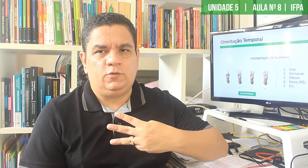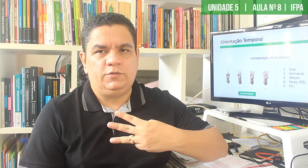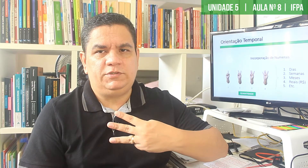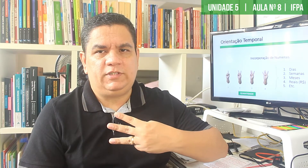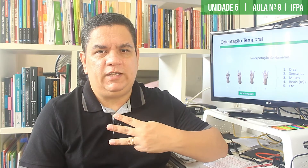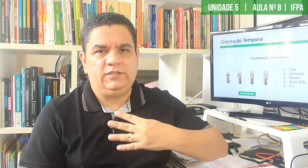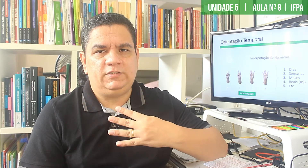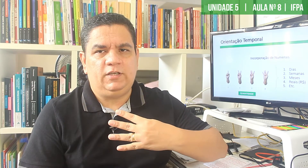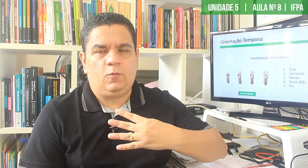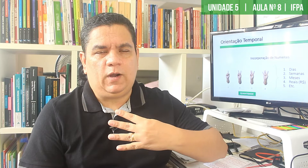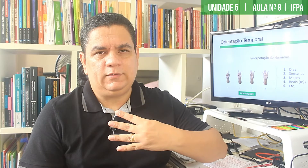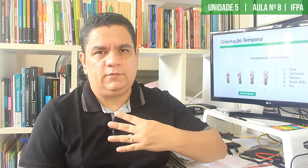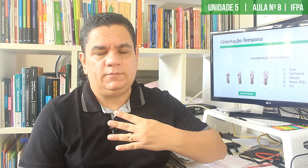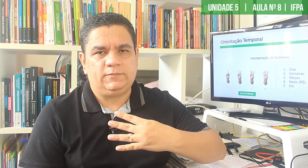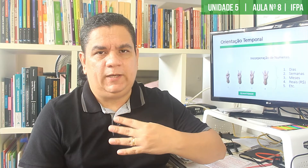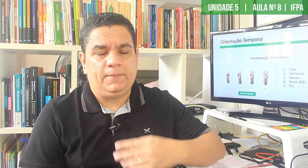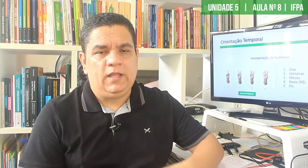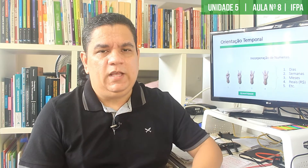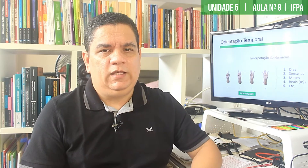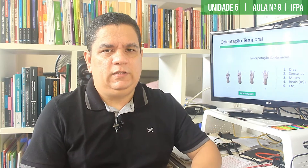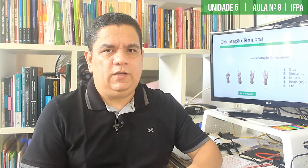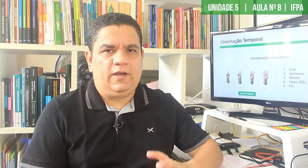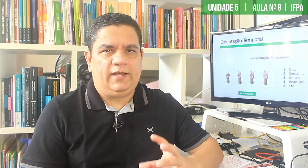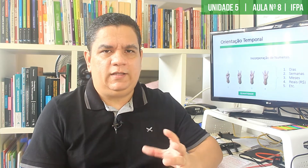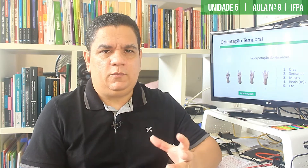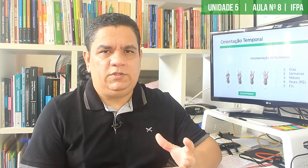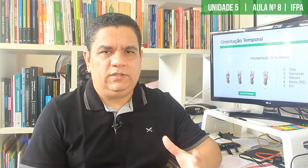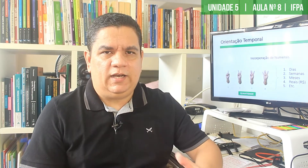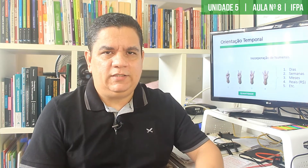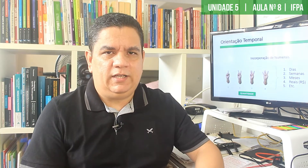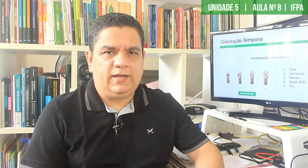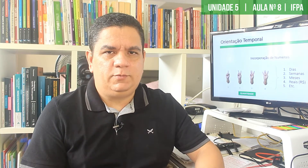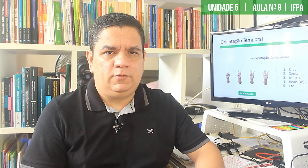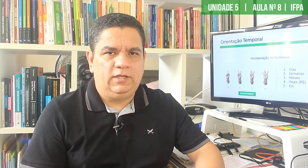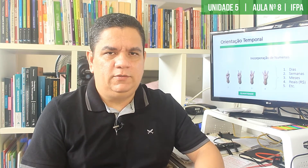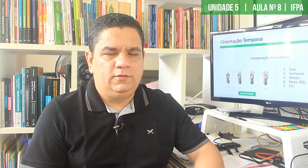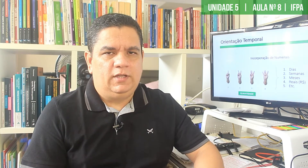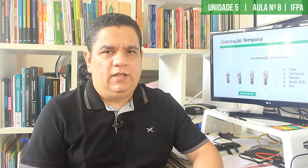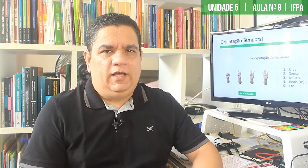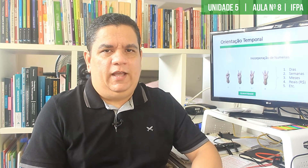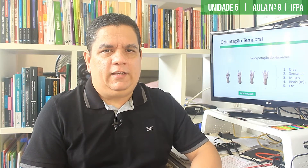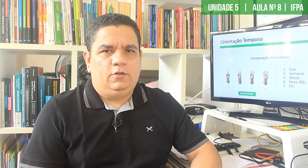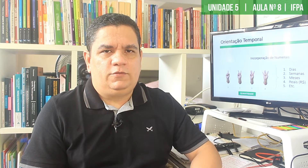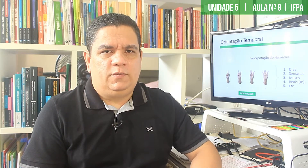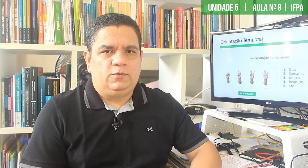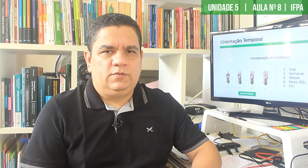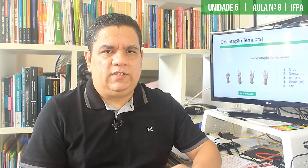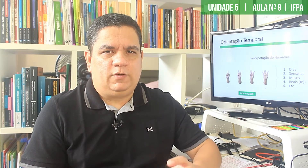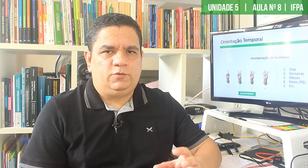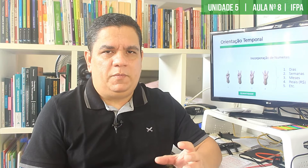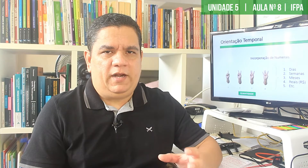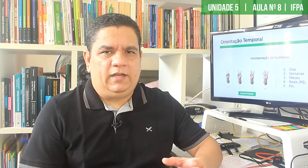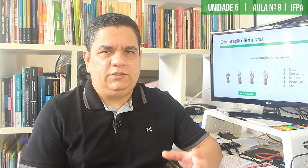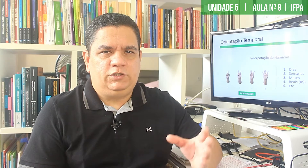2, 3 e 4, tá? Então, a regra da quantidade, recapitulando, é que nós vamos usar os numerais de